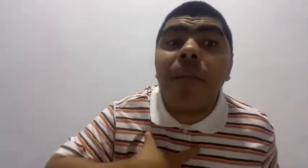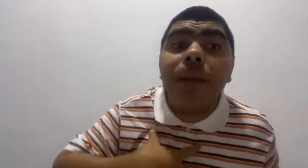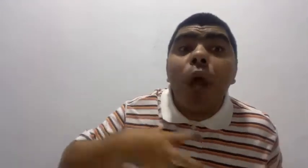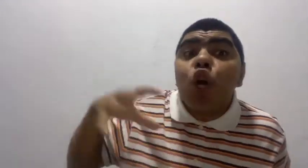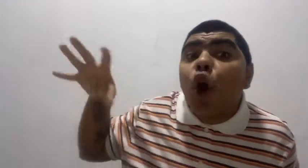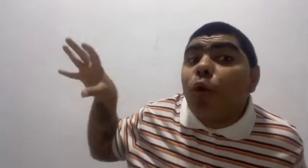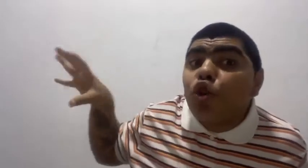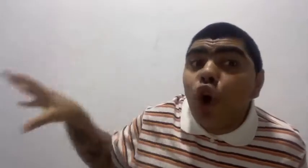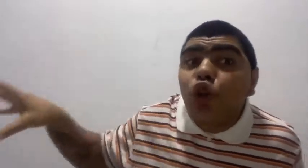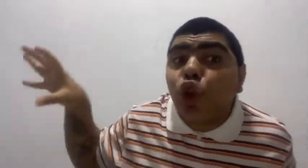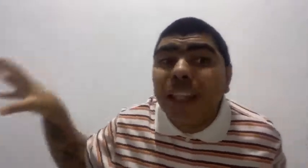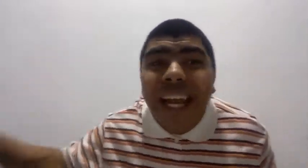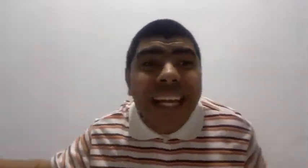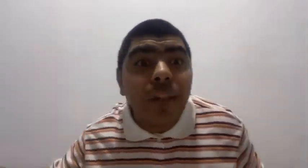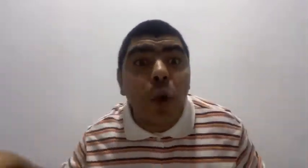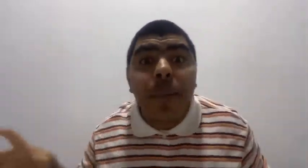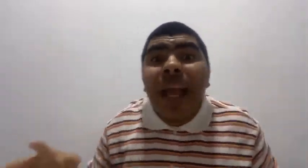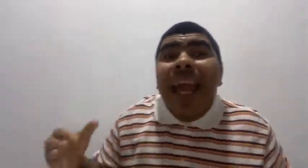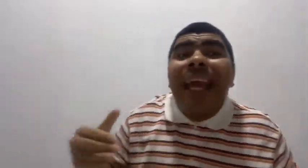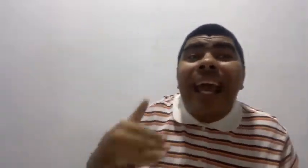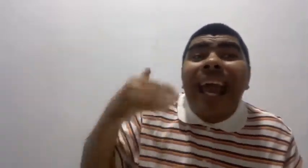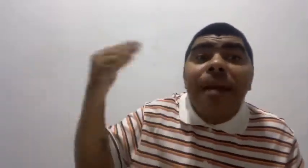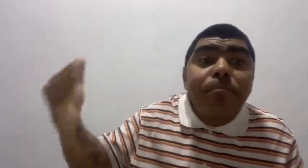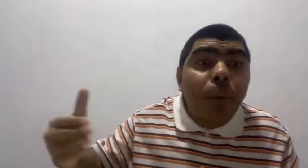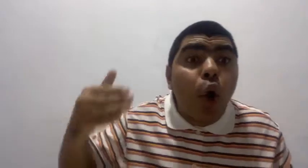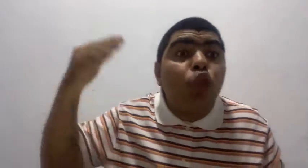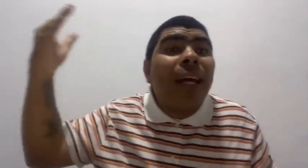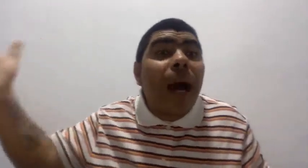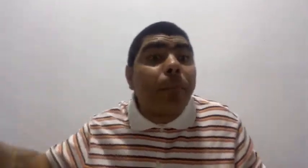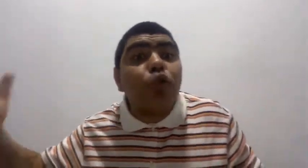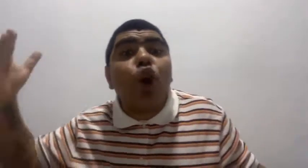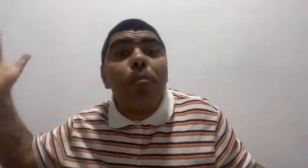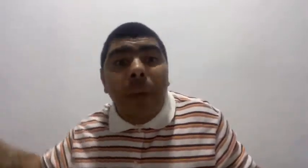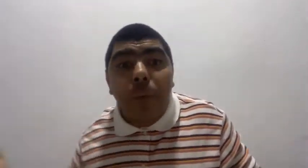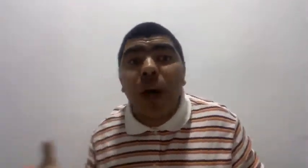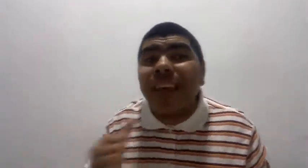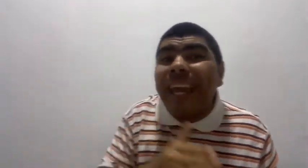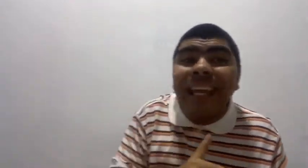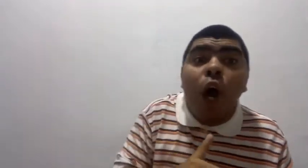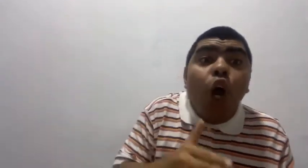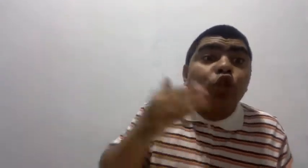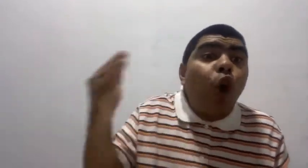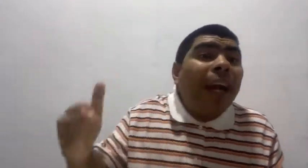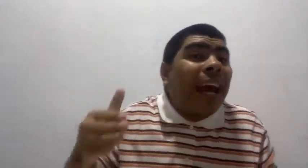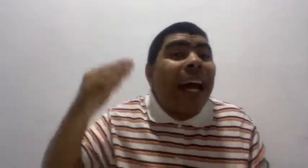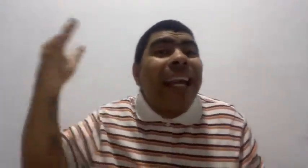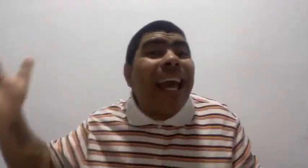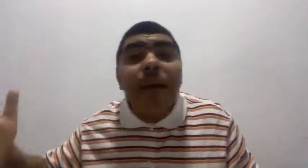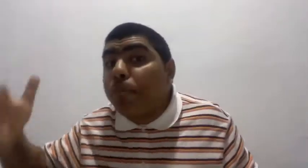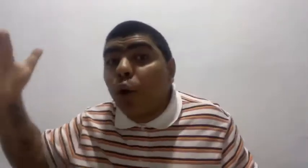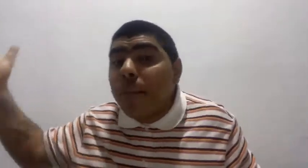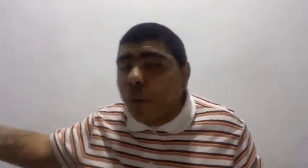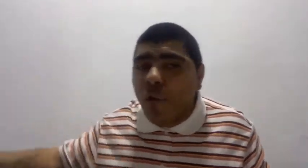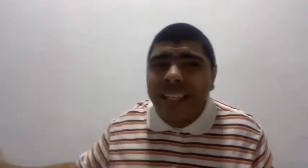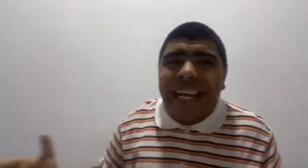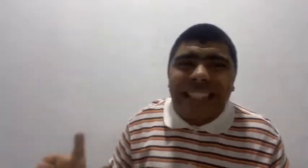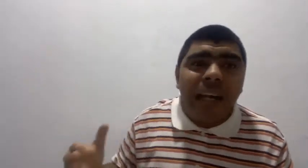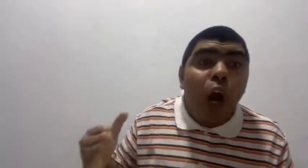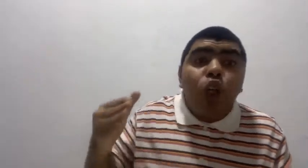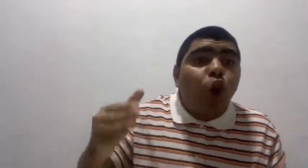mí como yo lo soy de Cristo. Ven, el ejemplo del apóstol Pablo a seguir no era el ejemplo del profeta tal, no